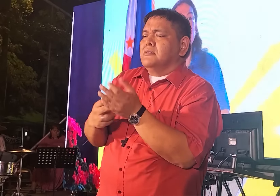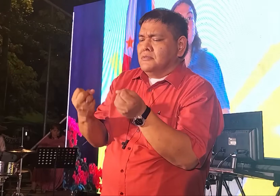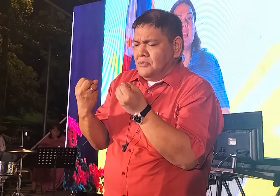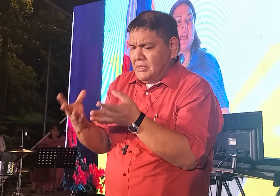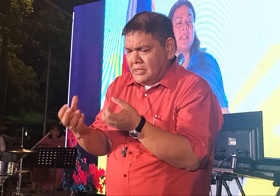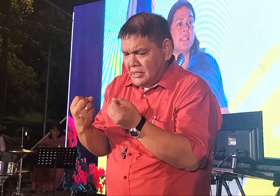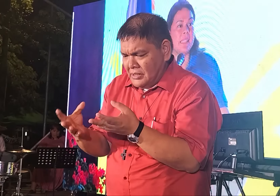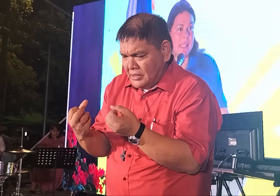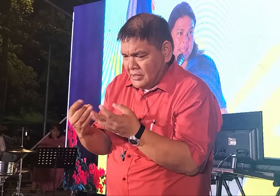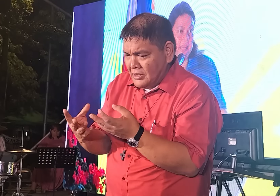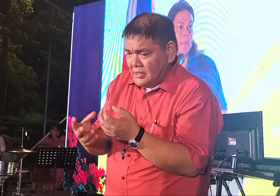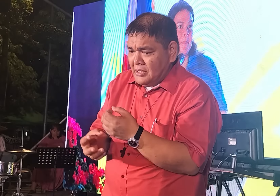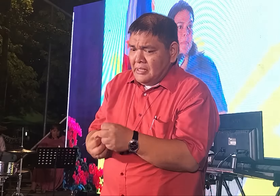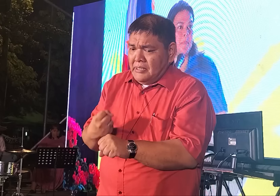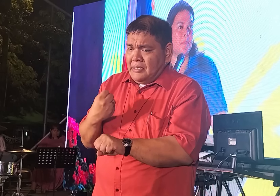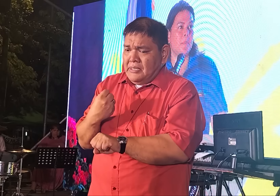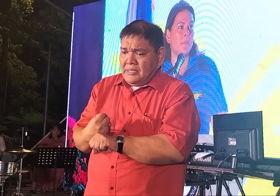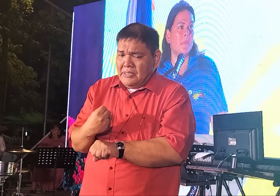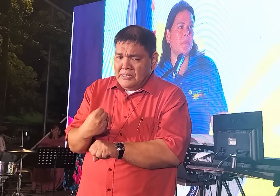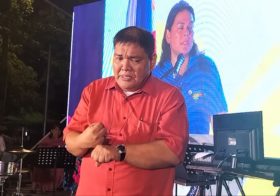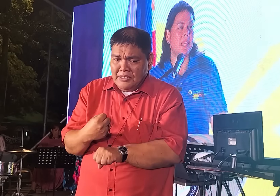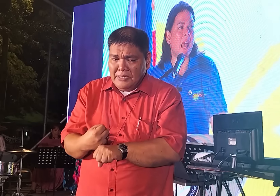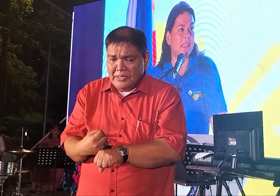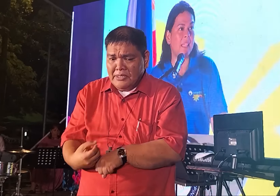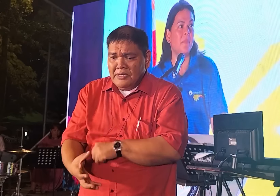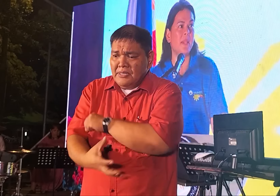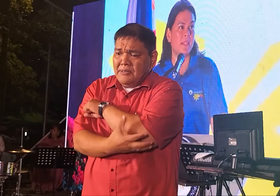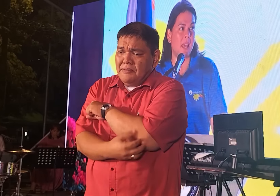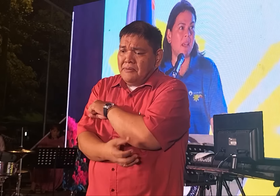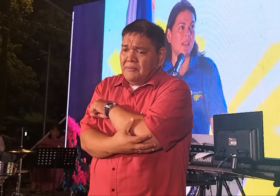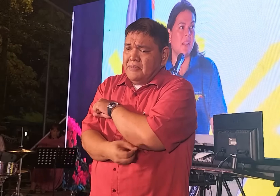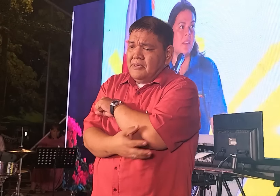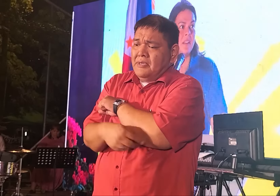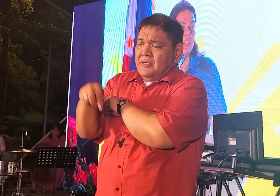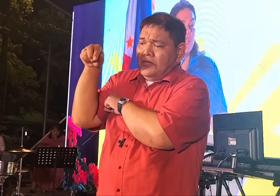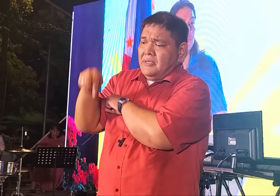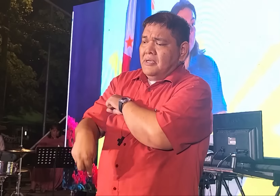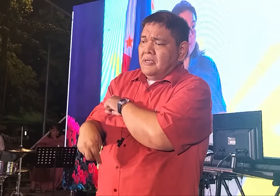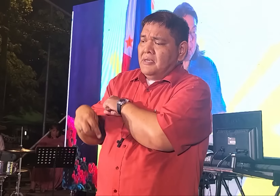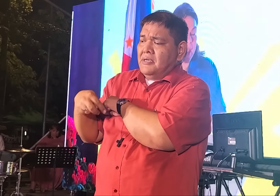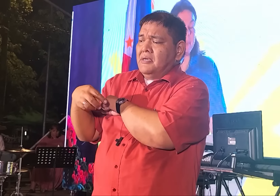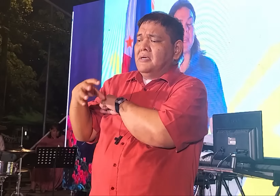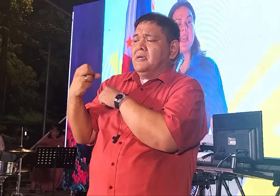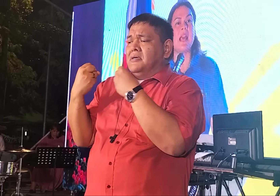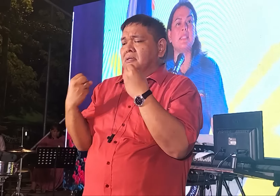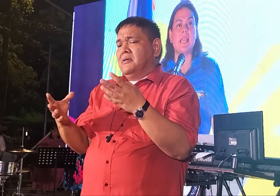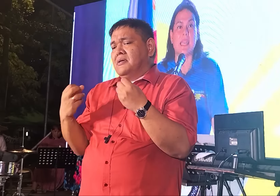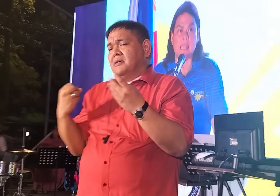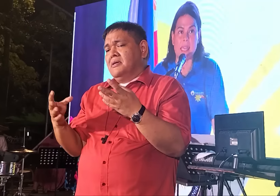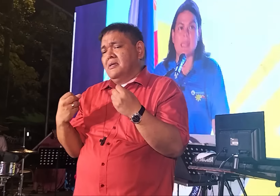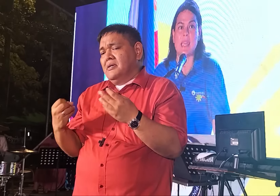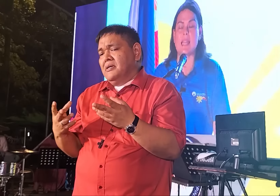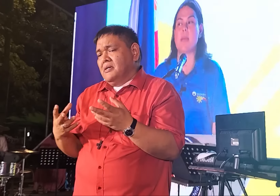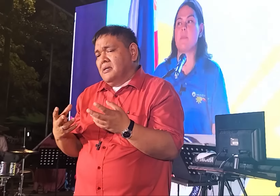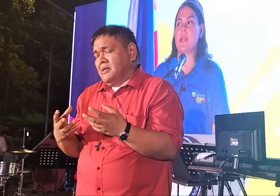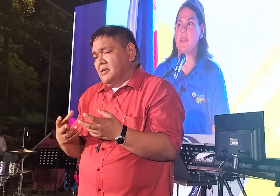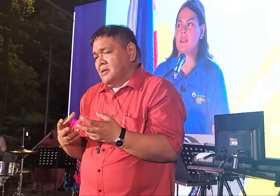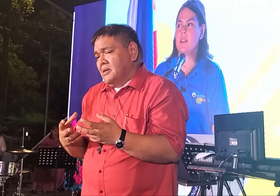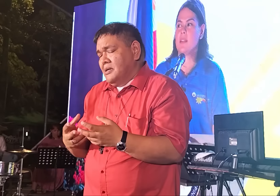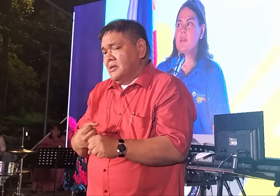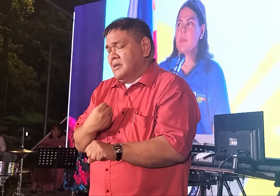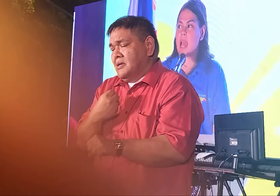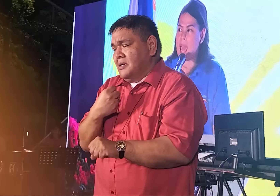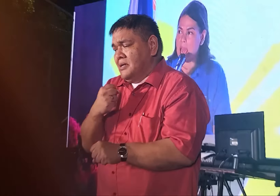Dumadami ang naghihirap sa ating bansa. Dumadami ang